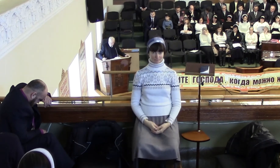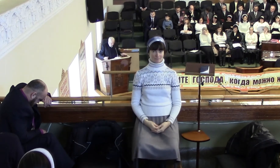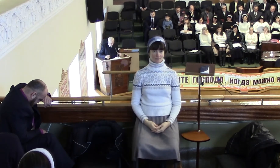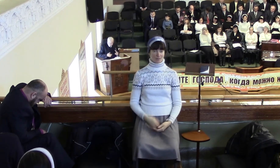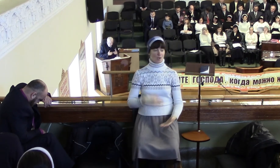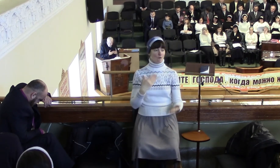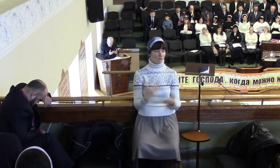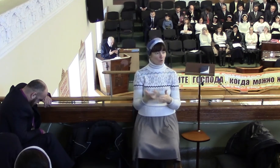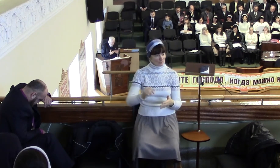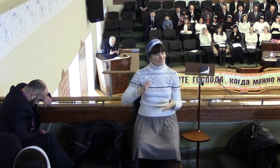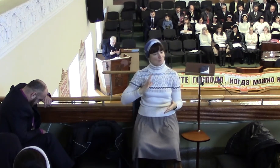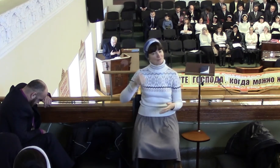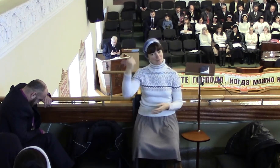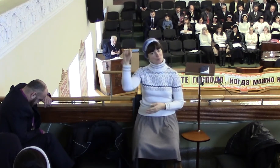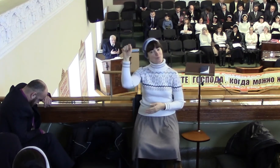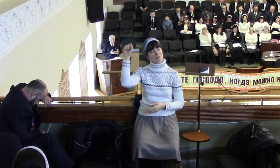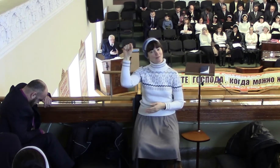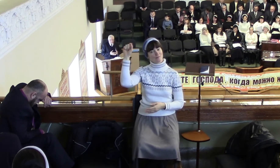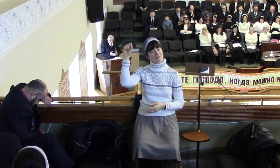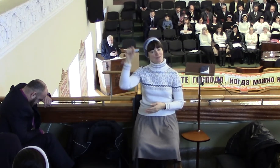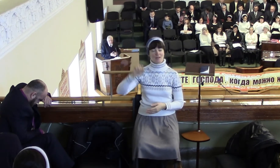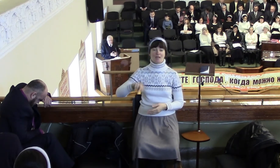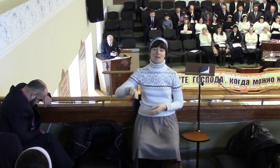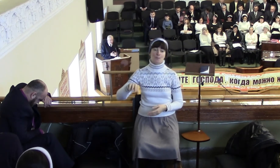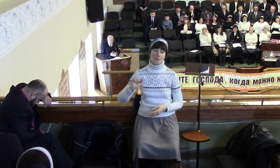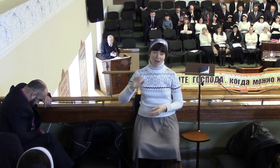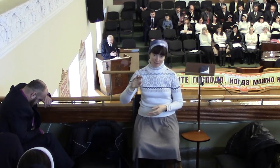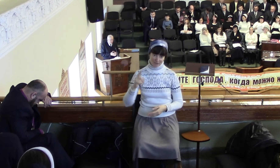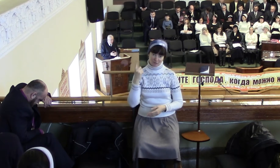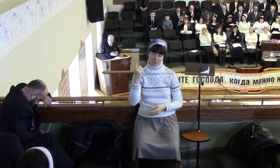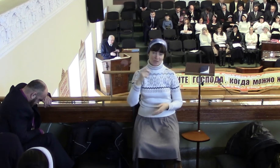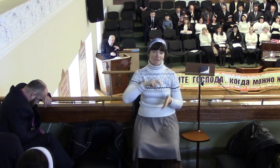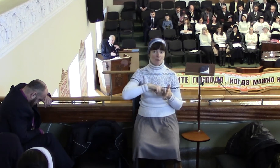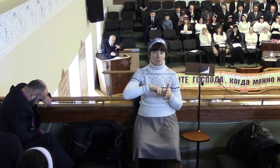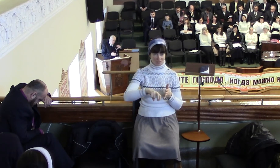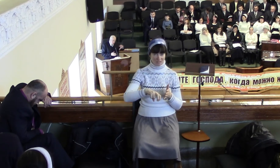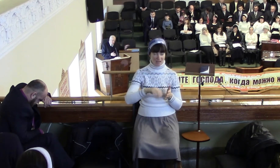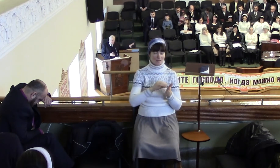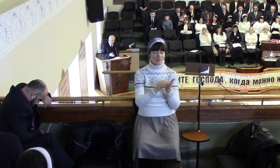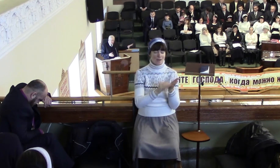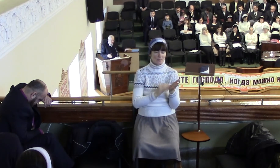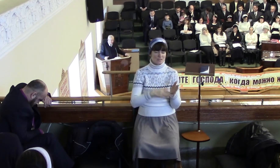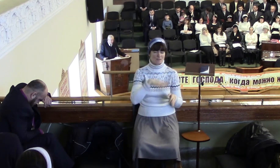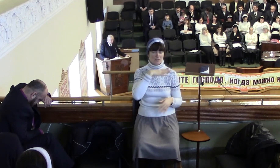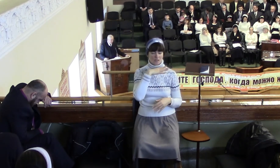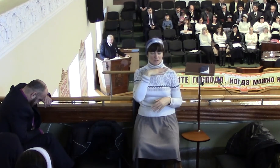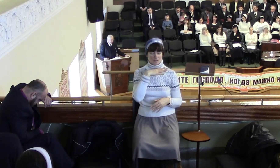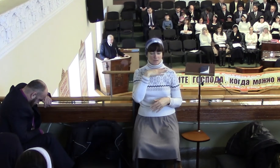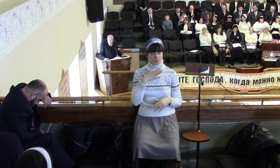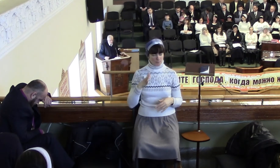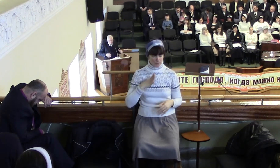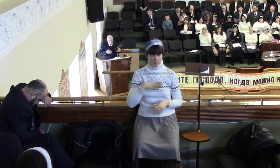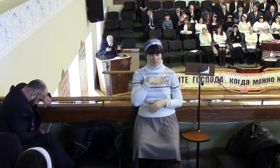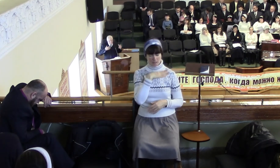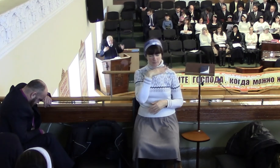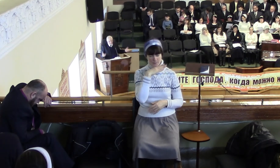победа. И поэтому апостол Павел в этом первом послании, где описывает много поражений верующих,